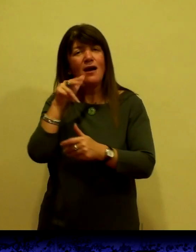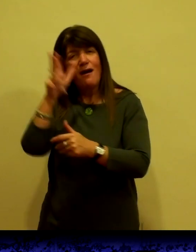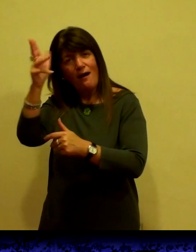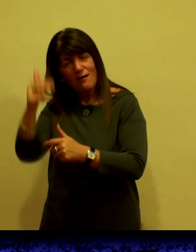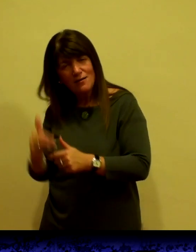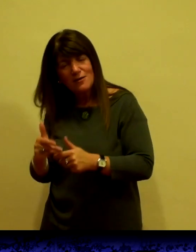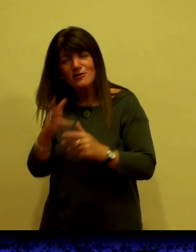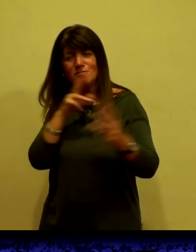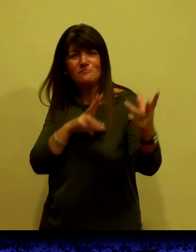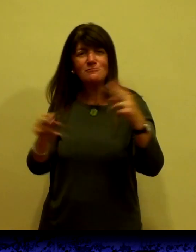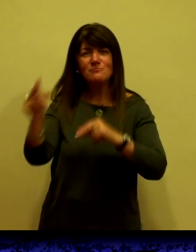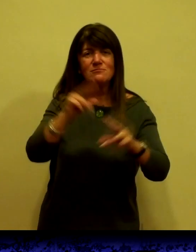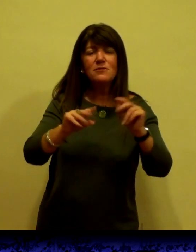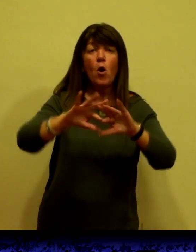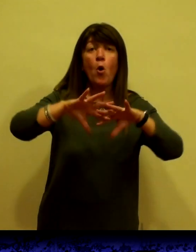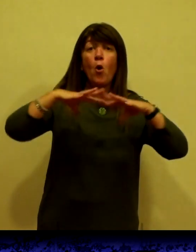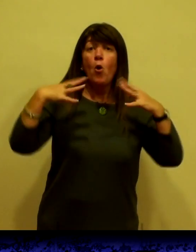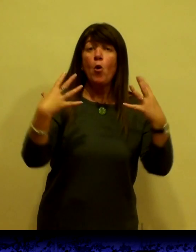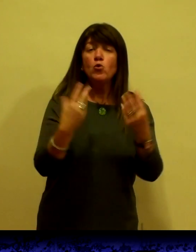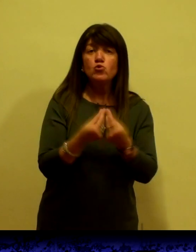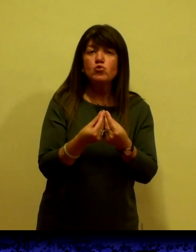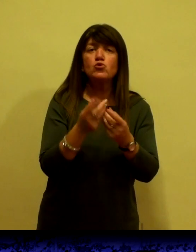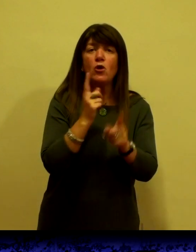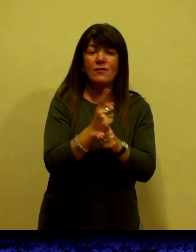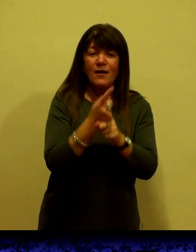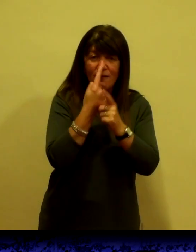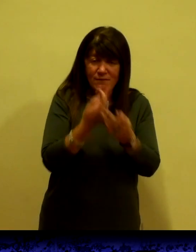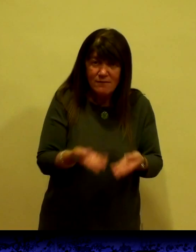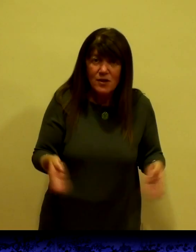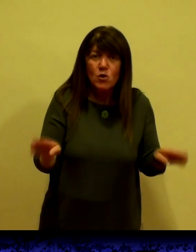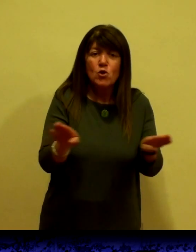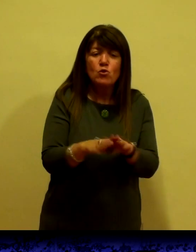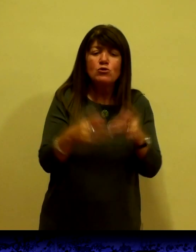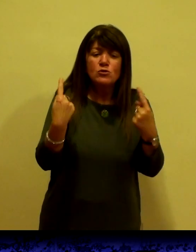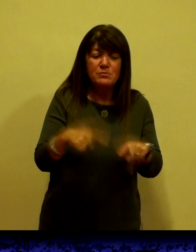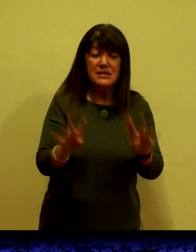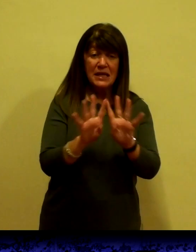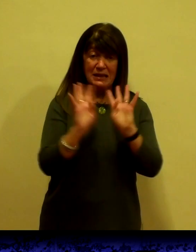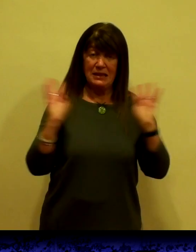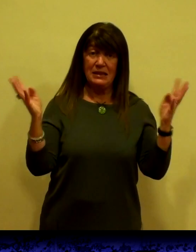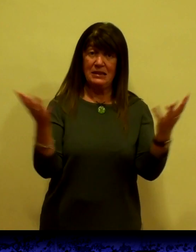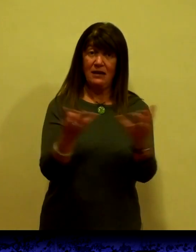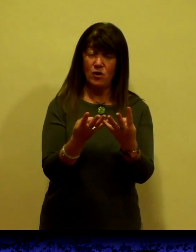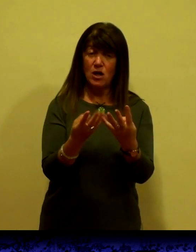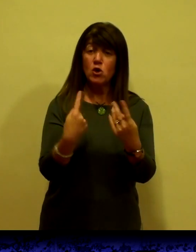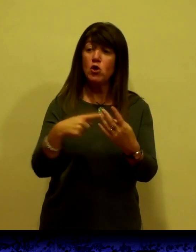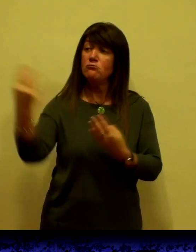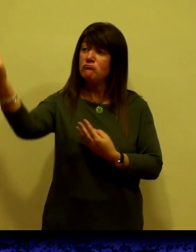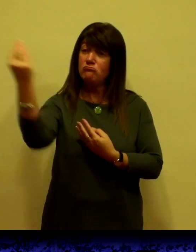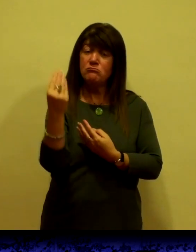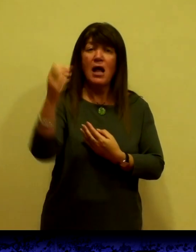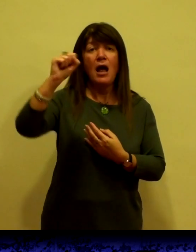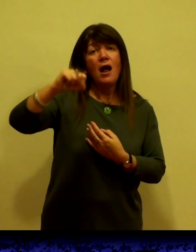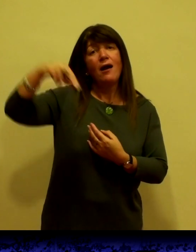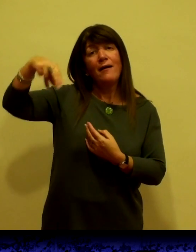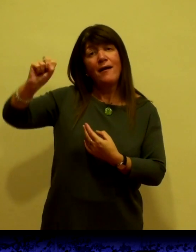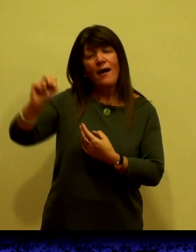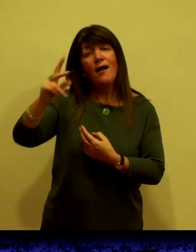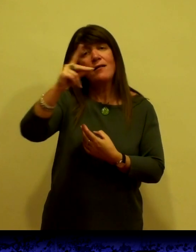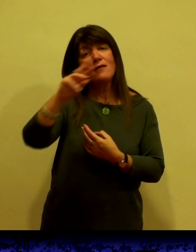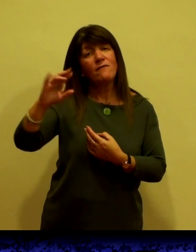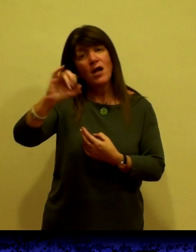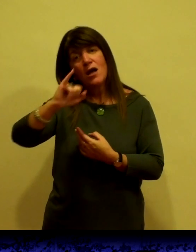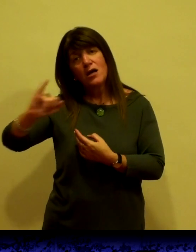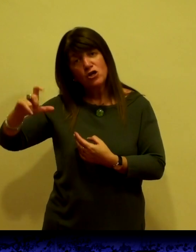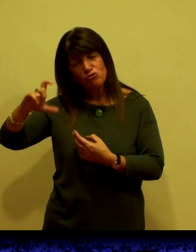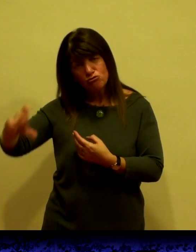Il tutto poi verrà chiuso da una tavola rotonda che verrà moderata da Anna Detheridge e dalle conclusioni che